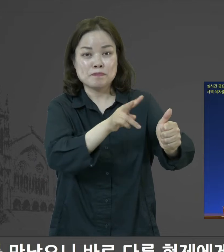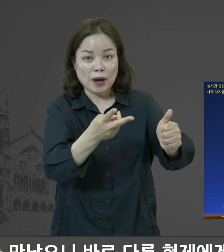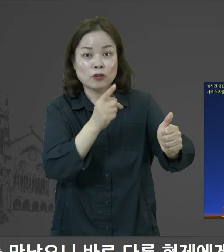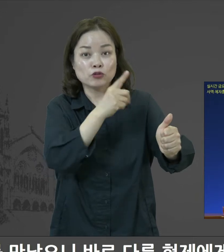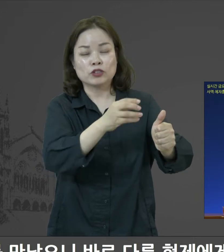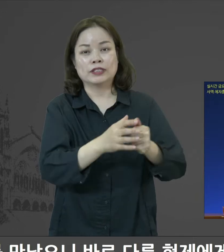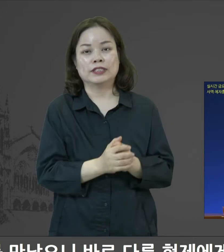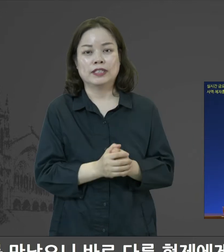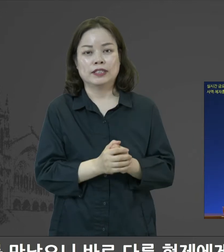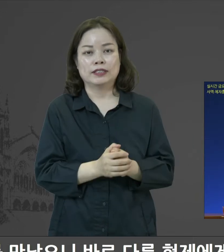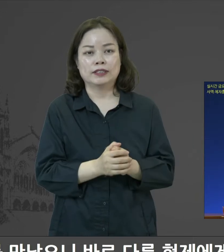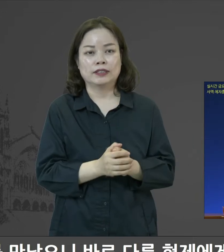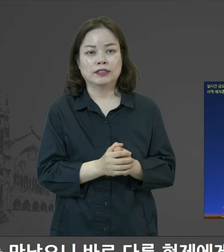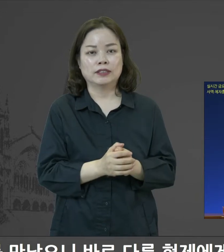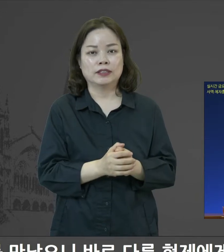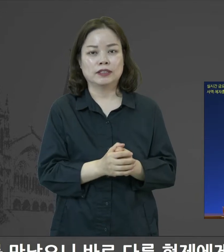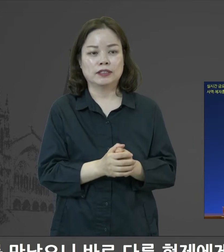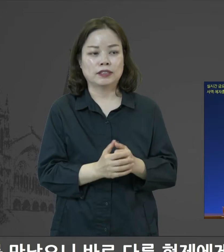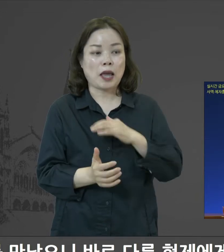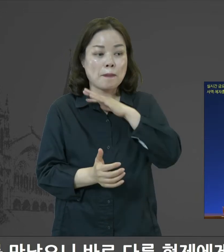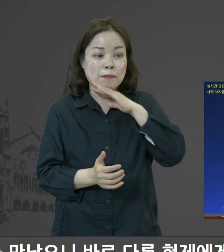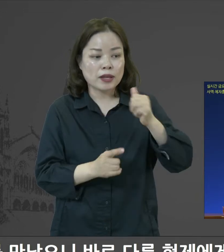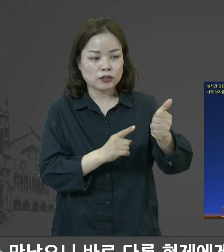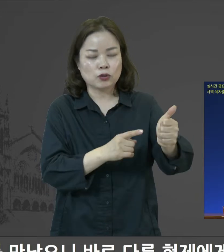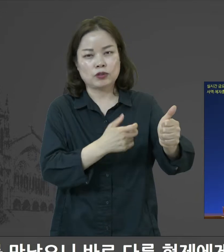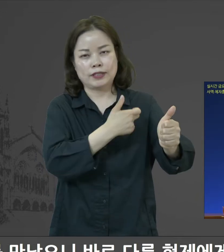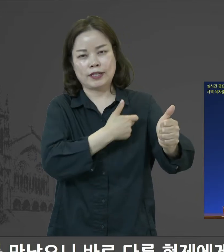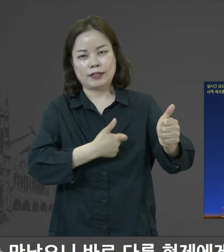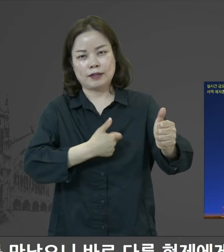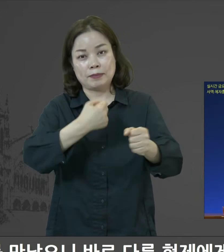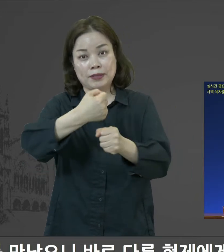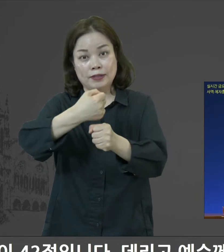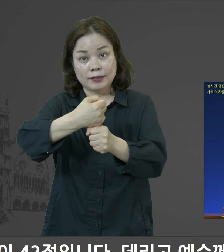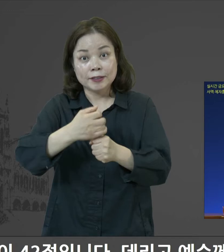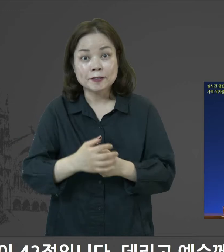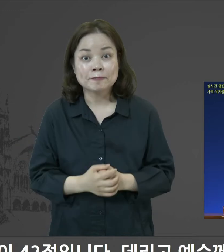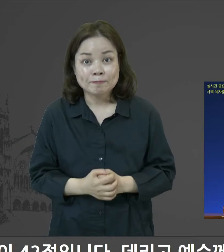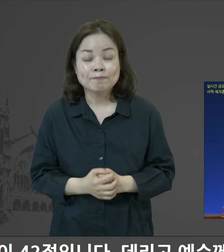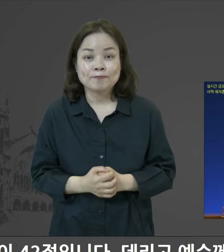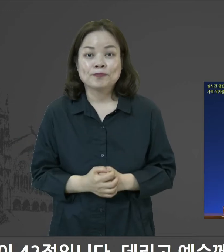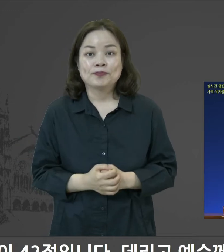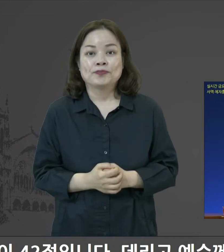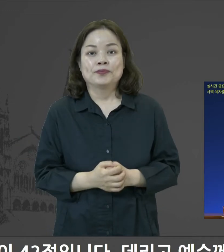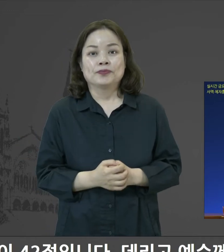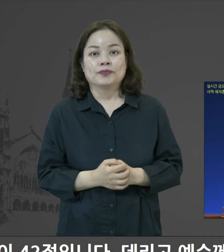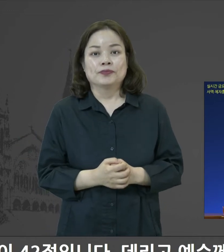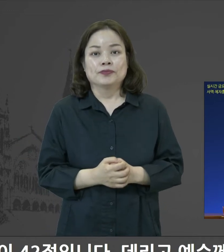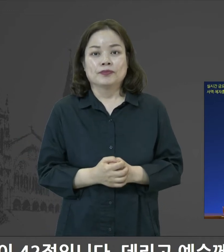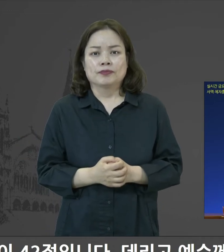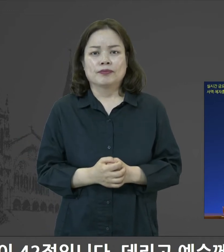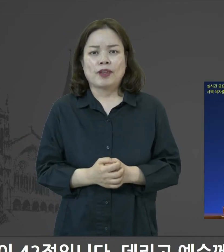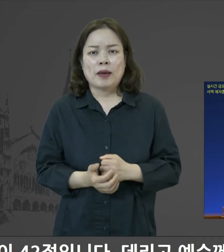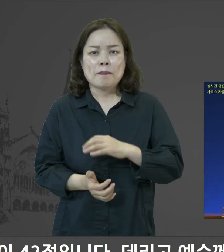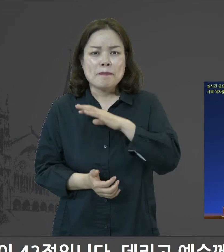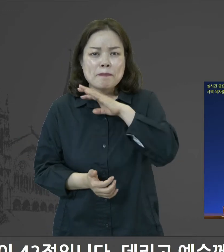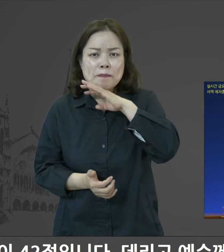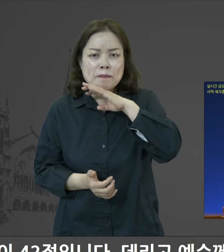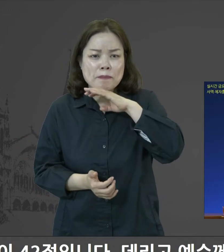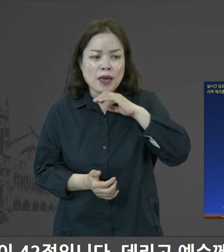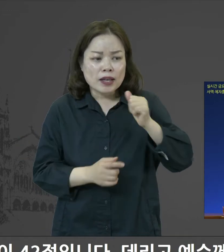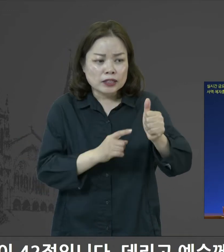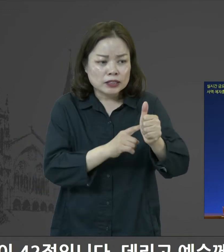다 이게 예언해서 베드로를 제자 삼은 것이죠. 자, 이번에는 그 베드로가